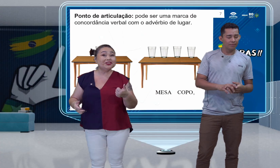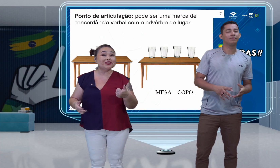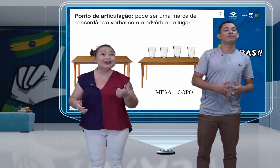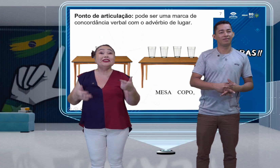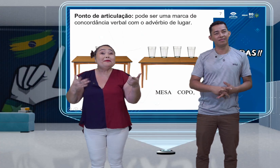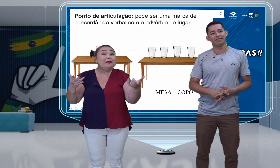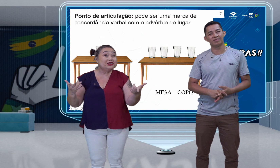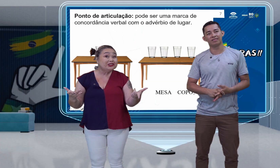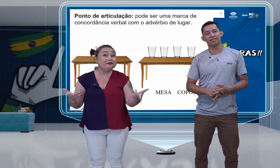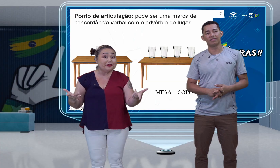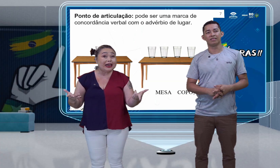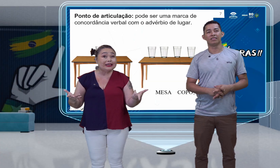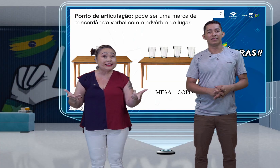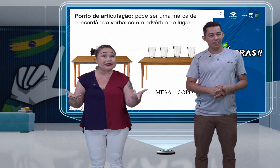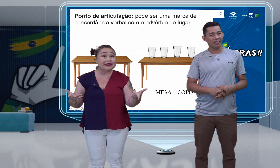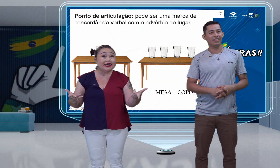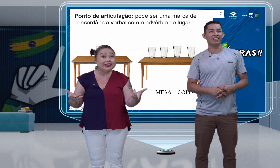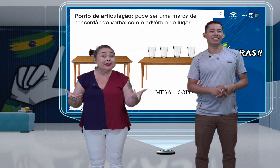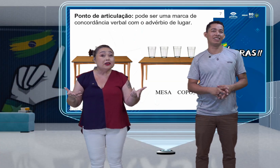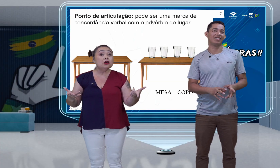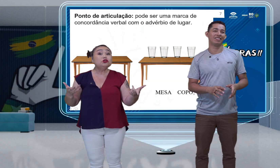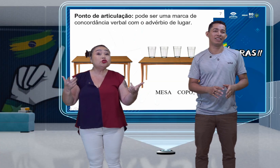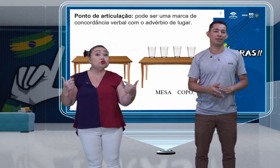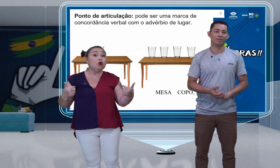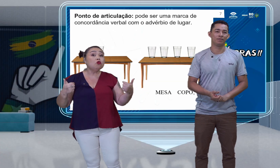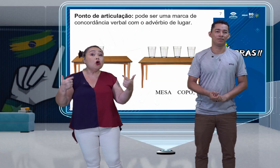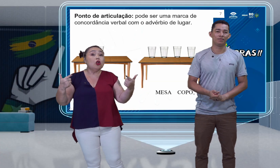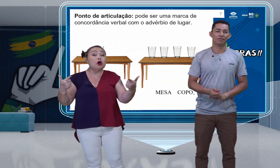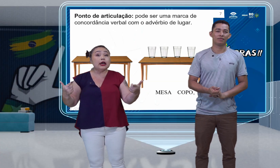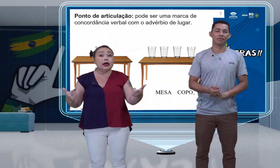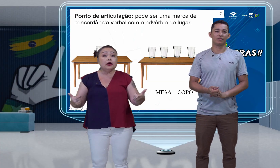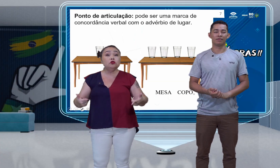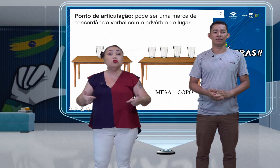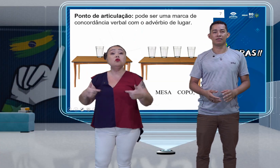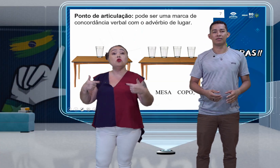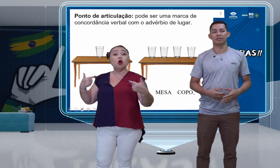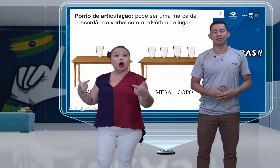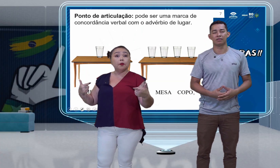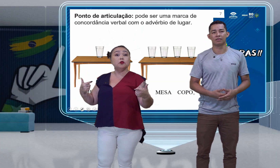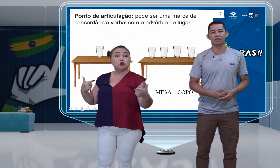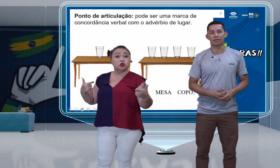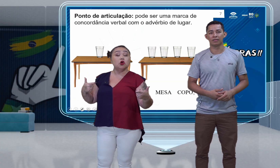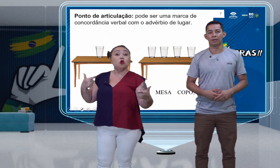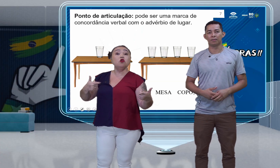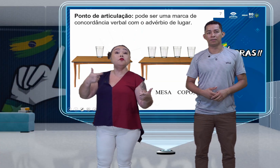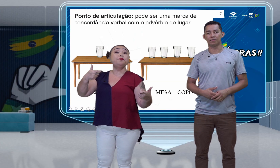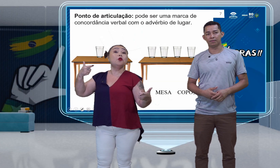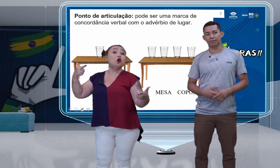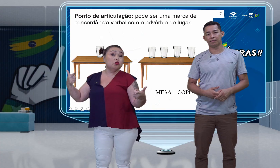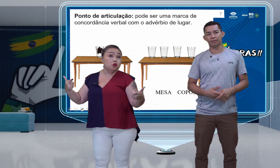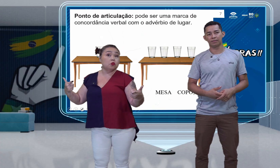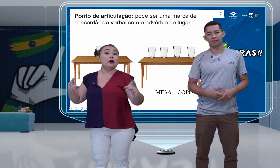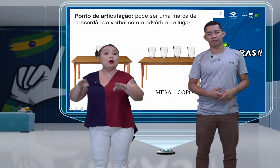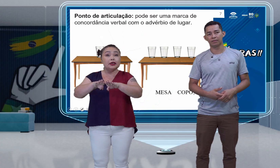pode. Depende da frase, Sim. né? Eu estou colocando copos 1 por 1. Olha